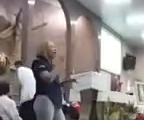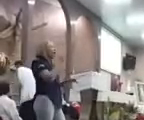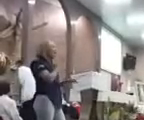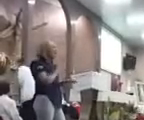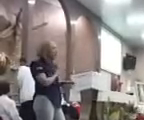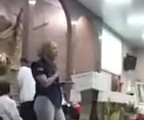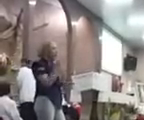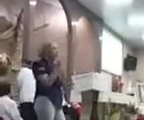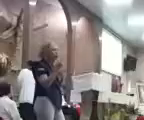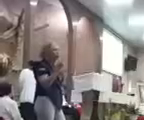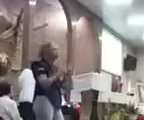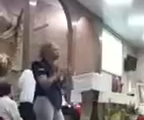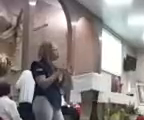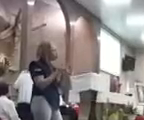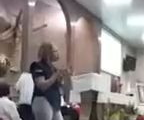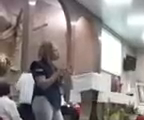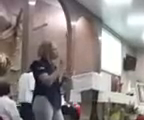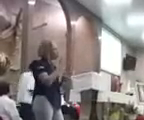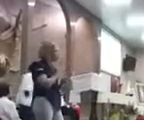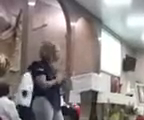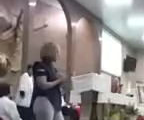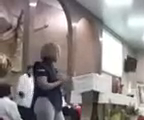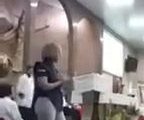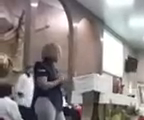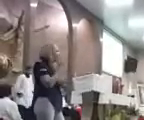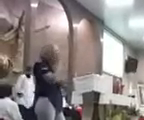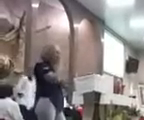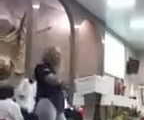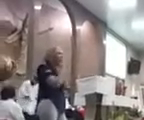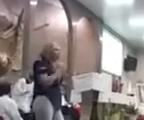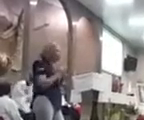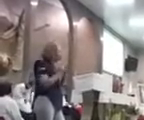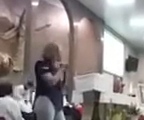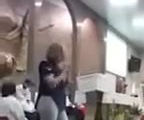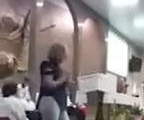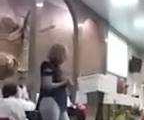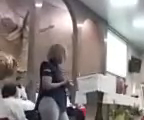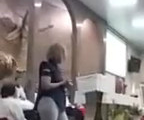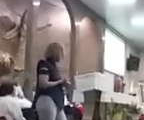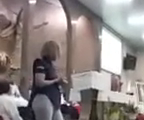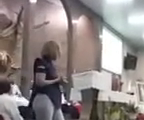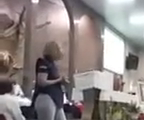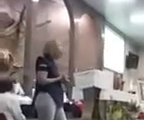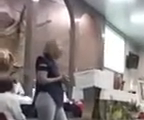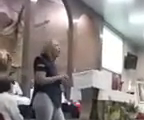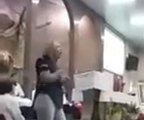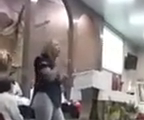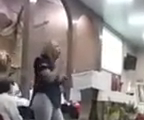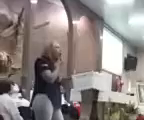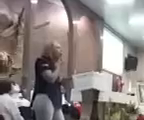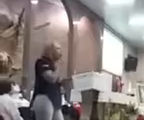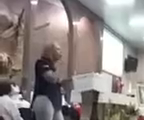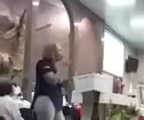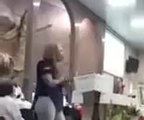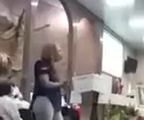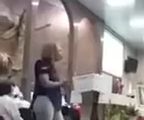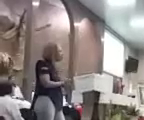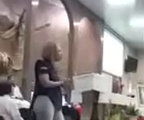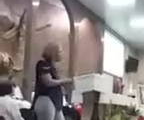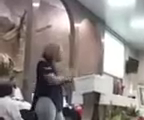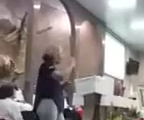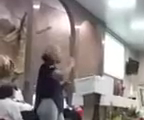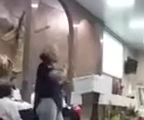sonhou. Foi uma missa muito bonita. Então ele disse que 2 bancos à frente dele tinha um